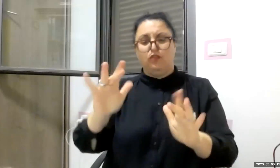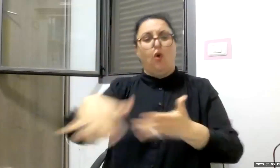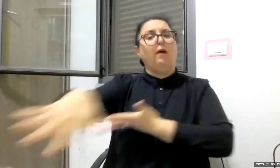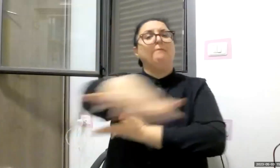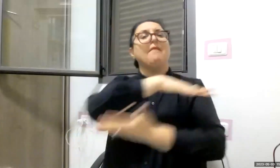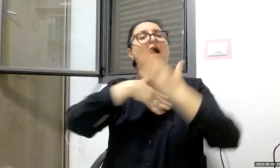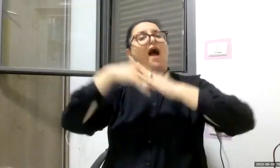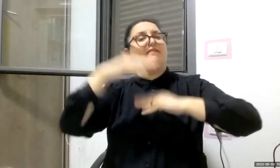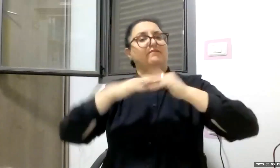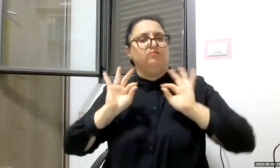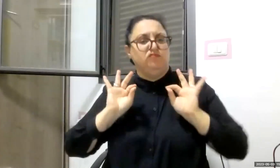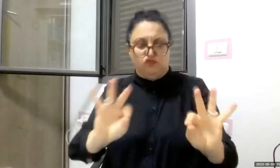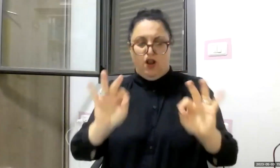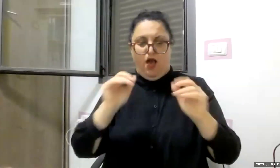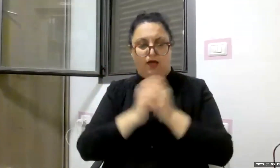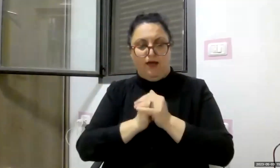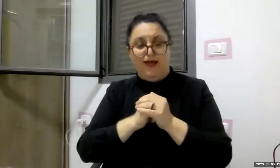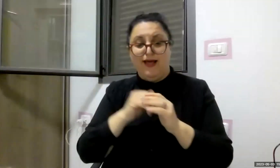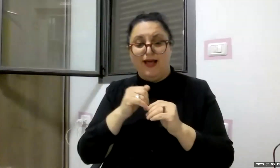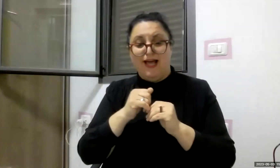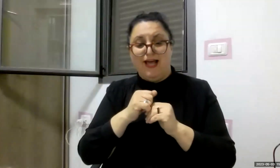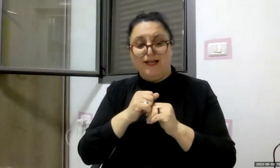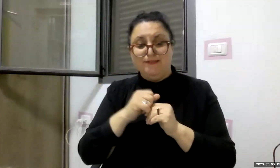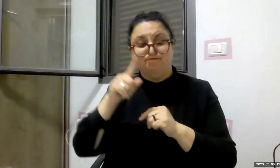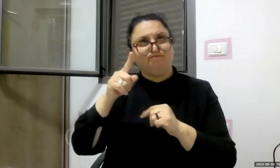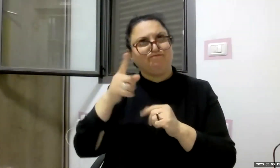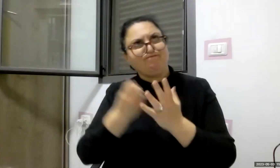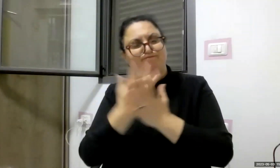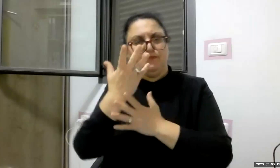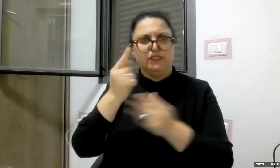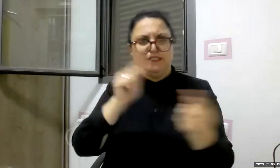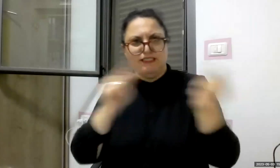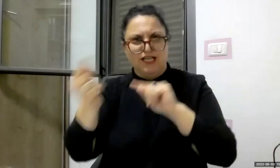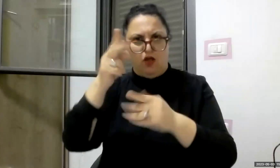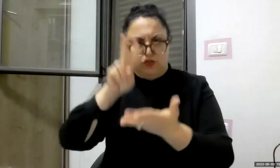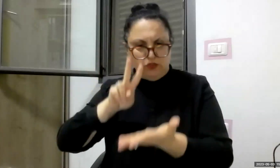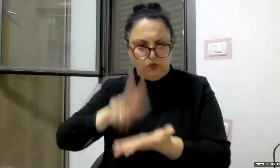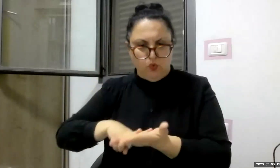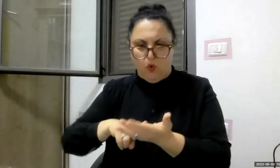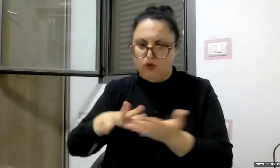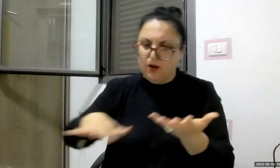כן, הקהילה צריכה לדאוג למרחב שלה, וליצור שיח,